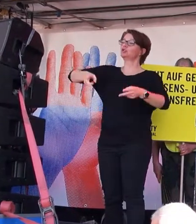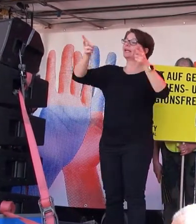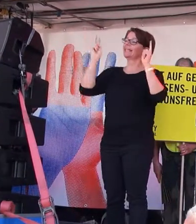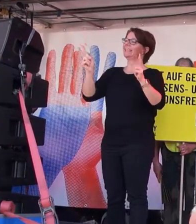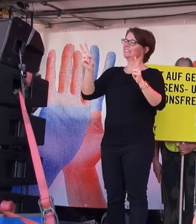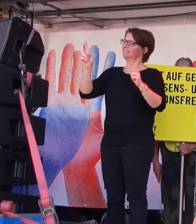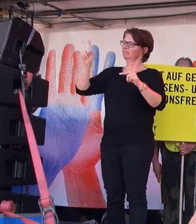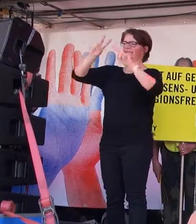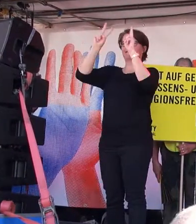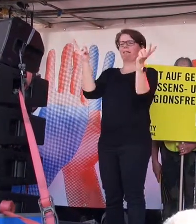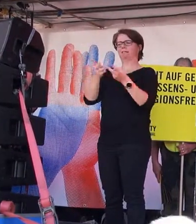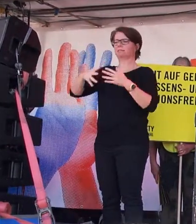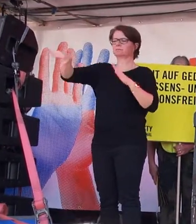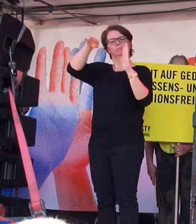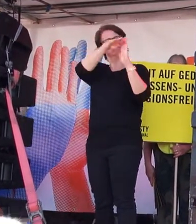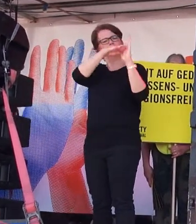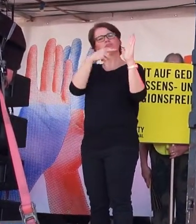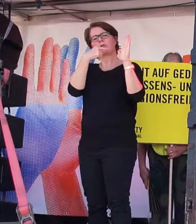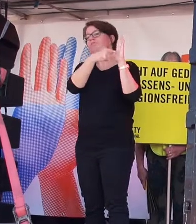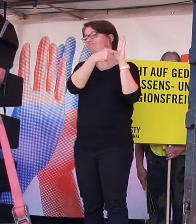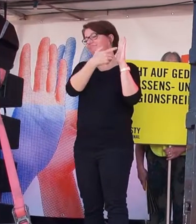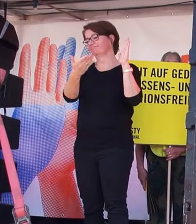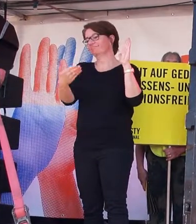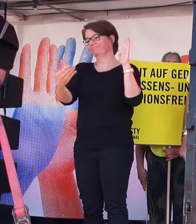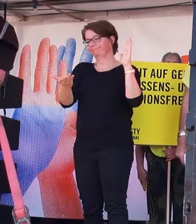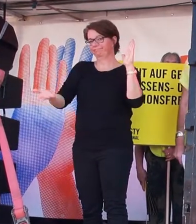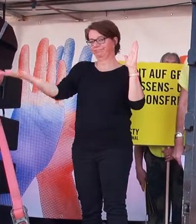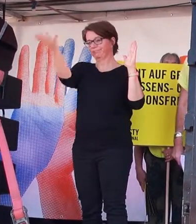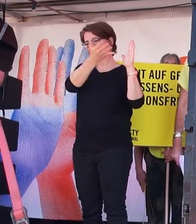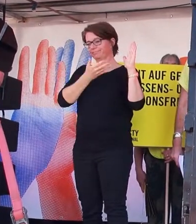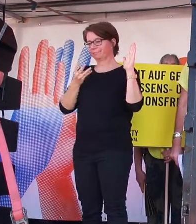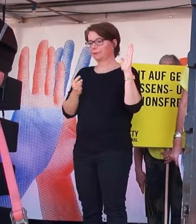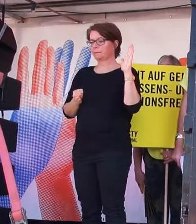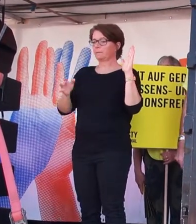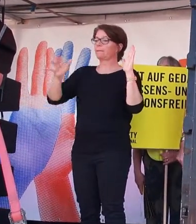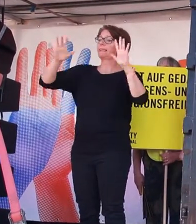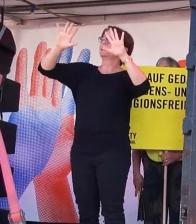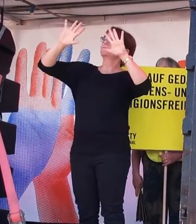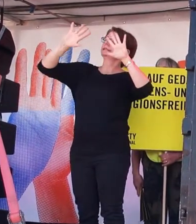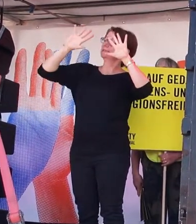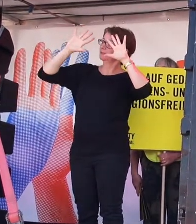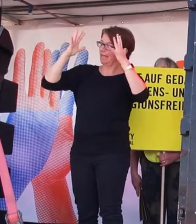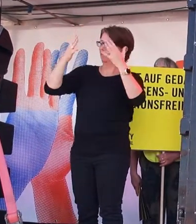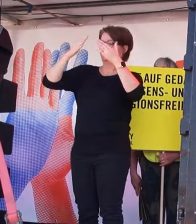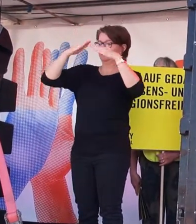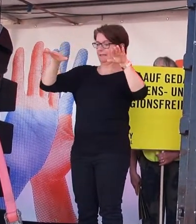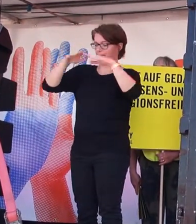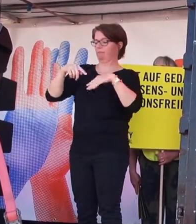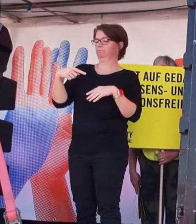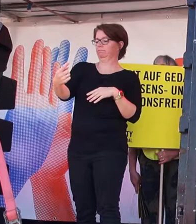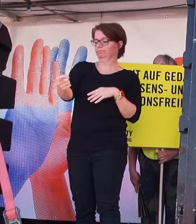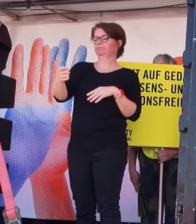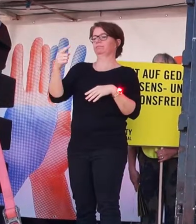In wenigen Wochen, am 10. Dezember dieses Jahres, jährt sich zum 70. Mal die Verabschiedung